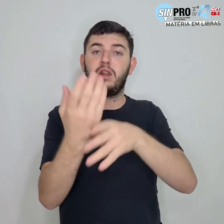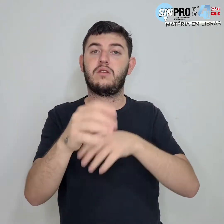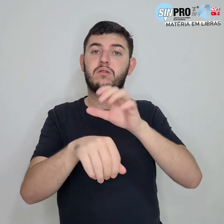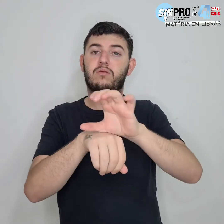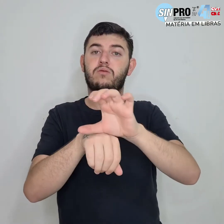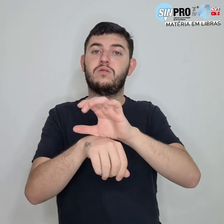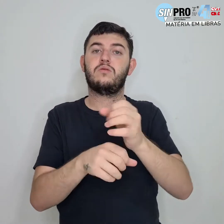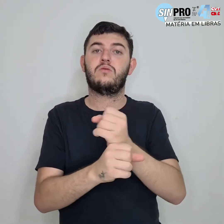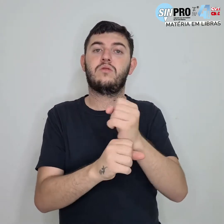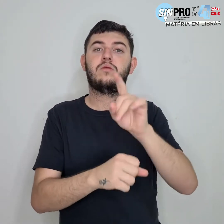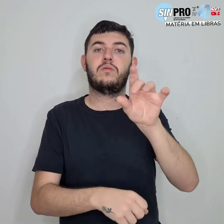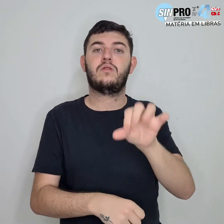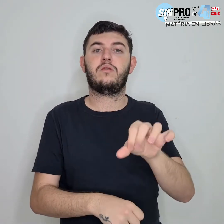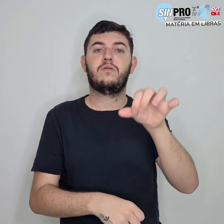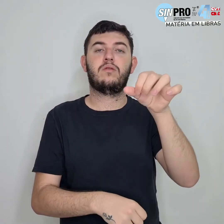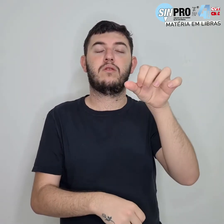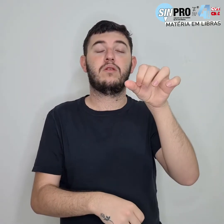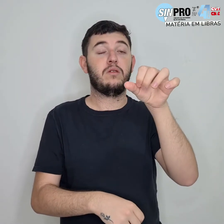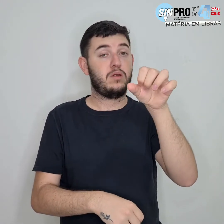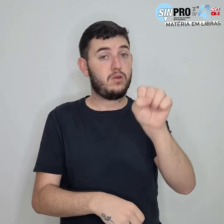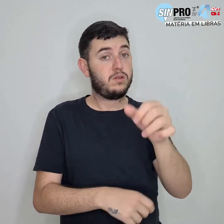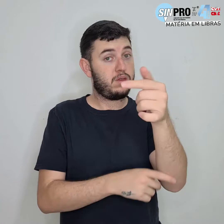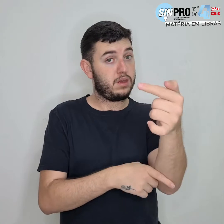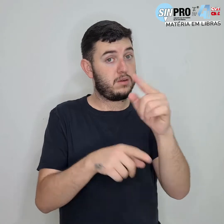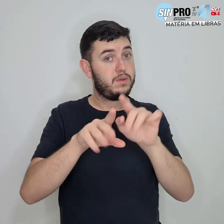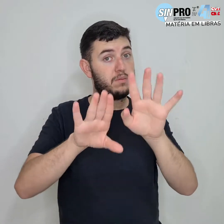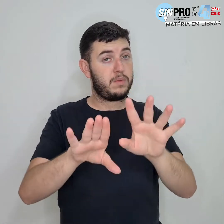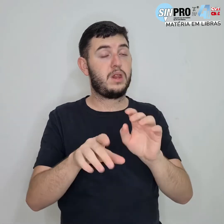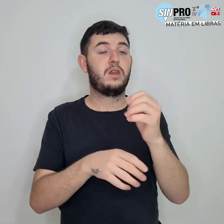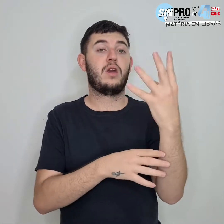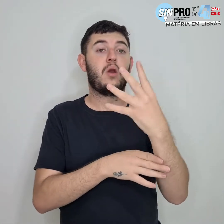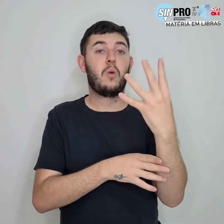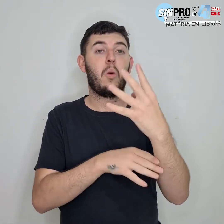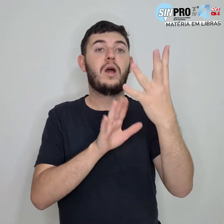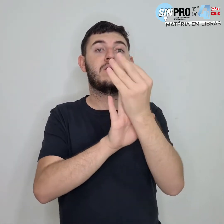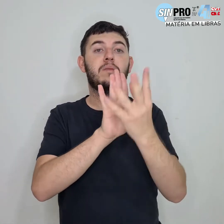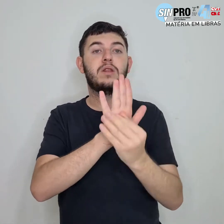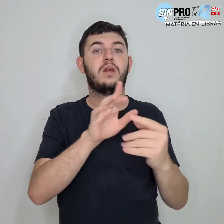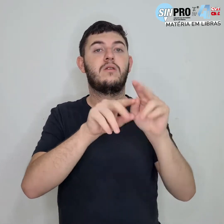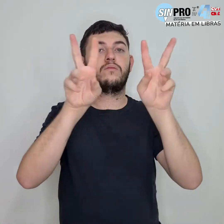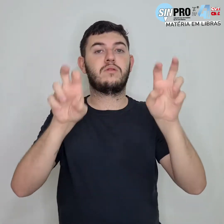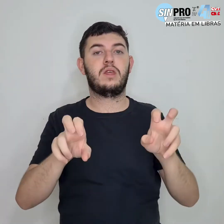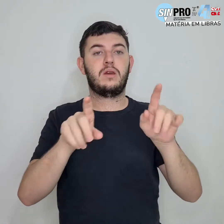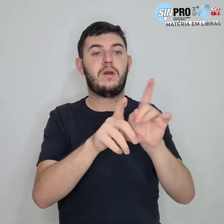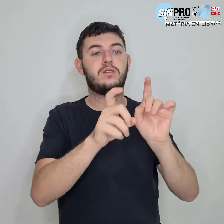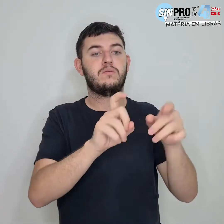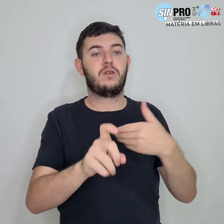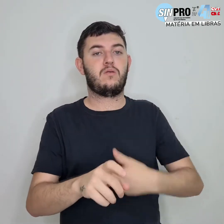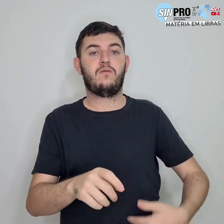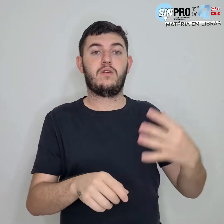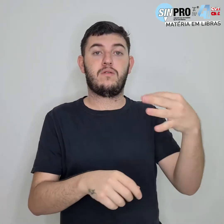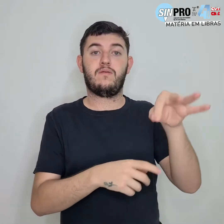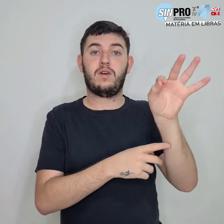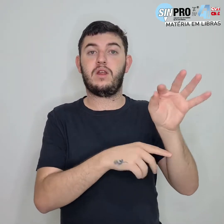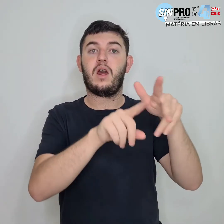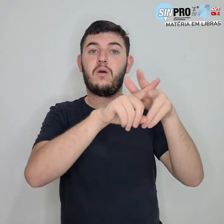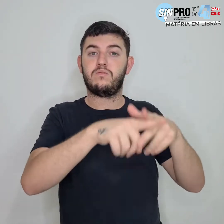1987. Nesta 4ª matéria da série Reforma Administrativa, o fim dos serviços públicos, o